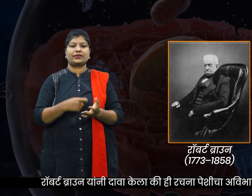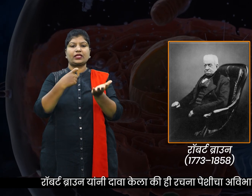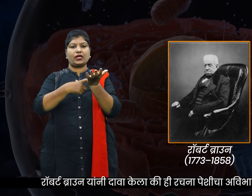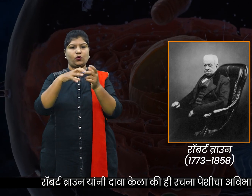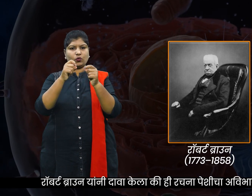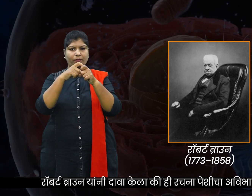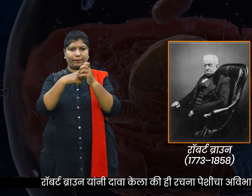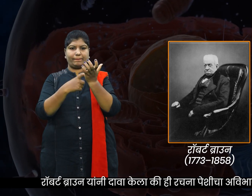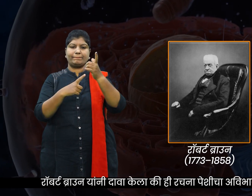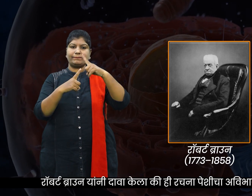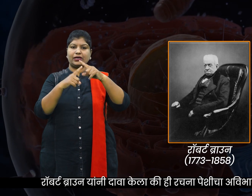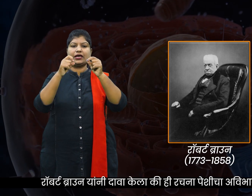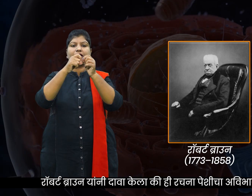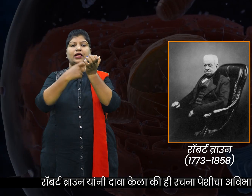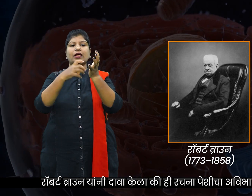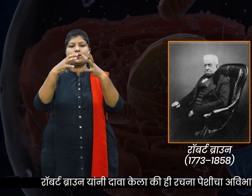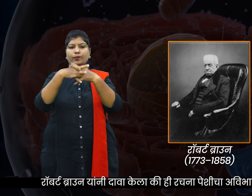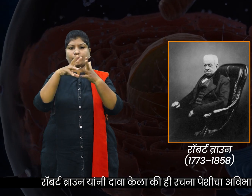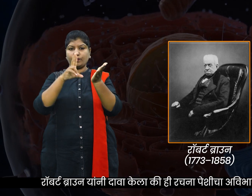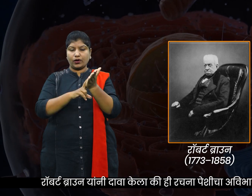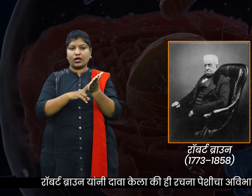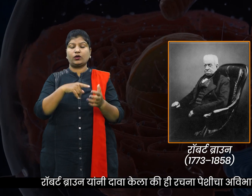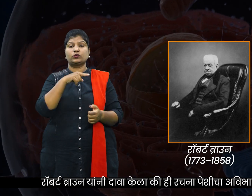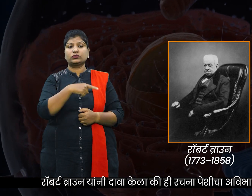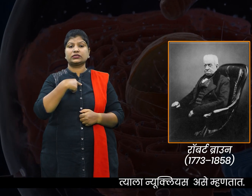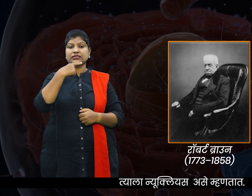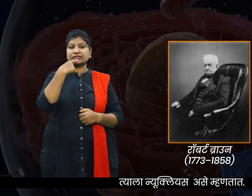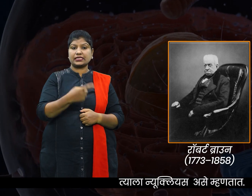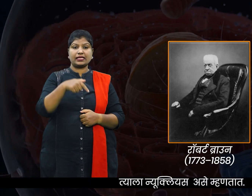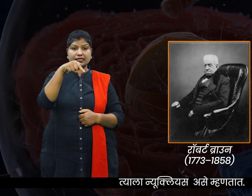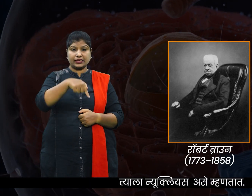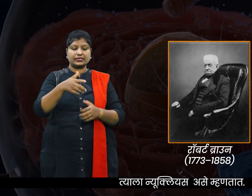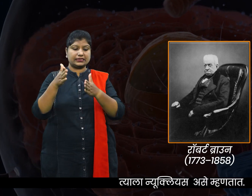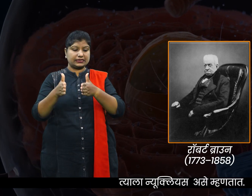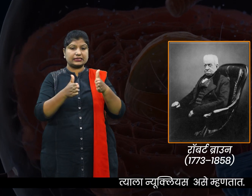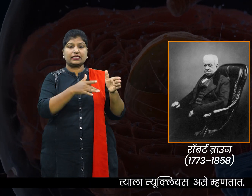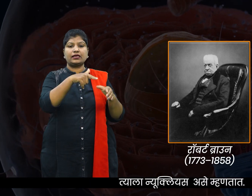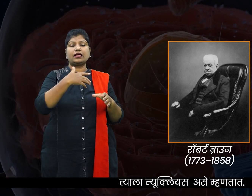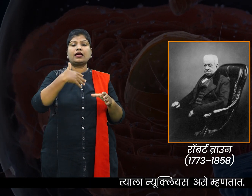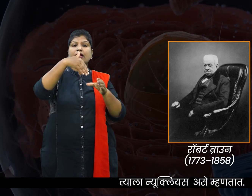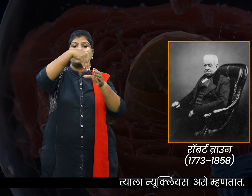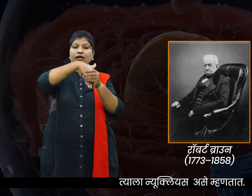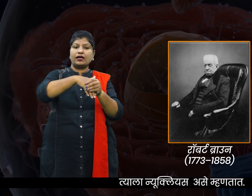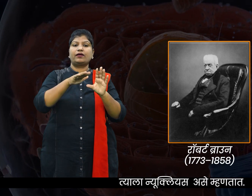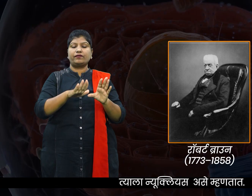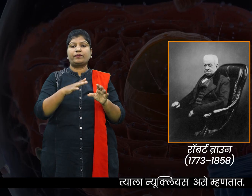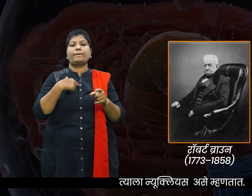रॉबर्ट ब्राउन यांनी दावा केला की ही रचना पेशीचा अविभाज्य भाग आहे आणि त्याला न्यूक्लियस असे म्हणतात.